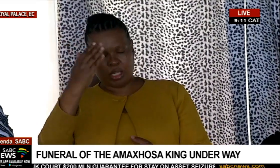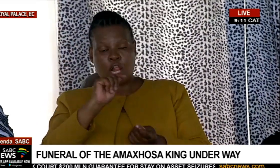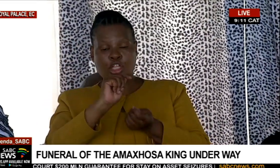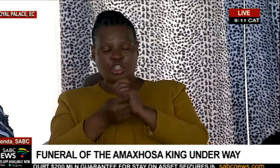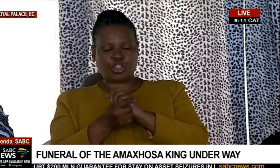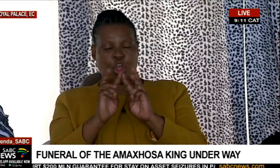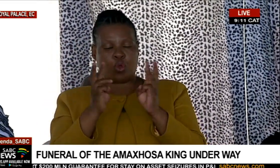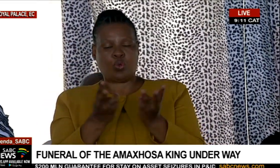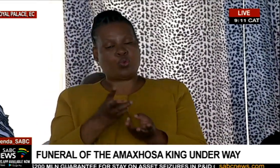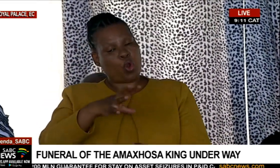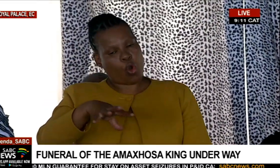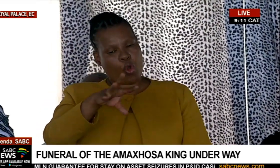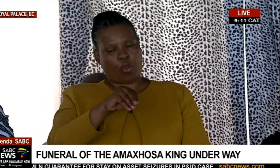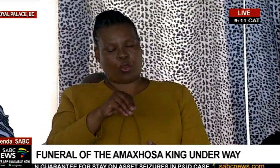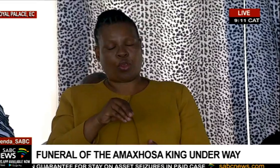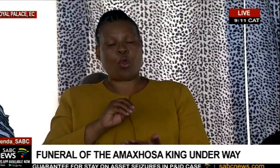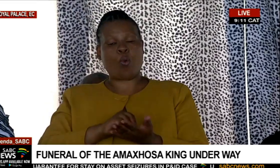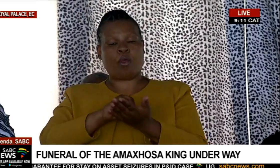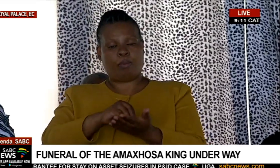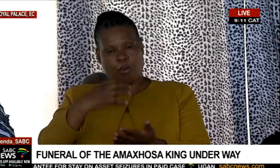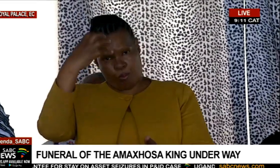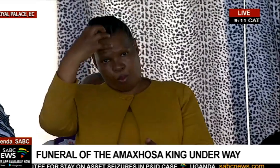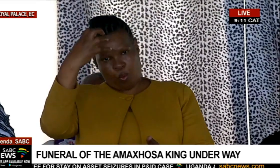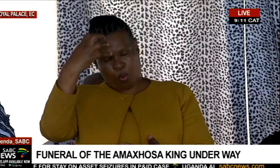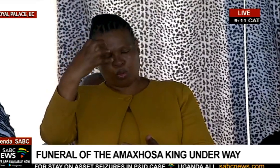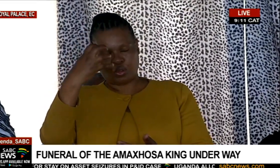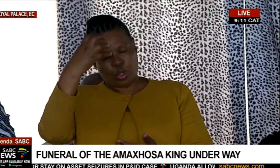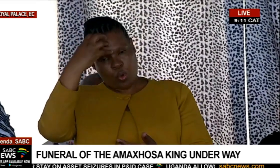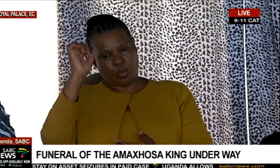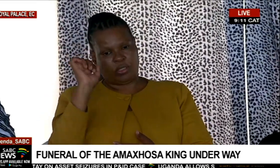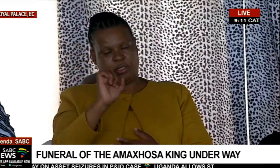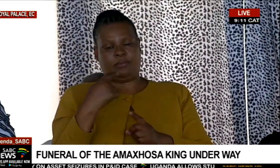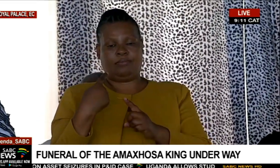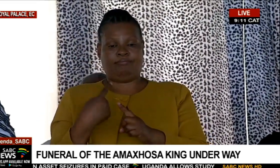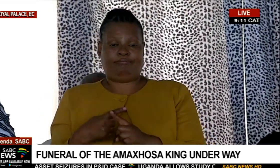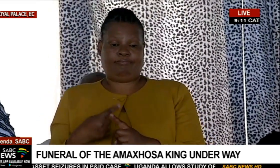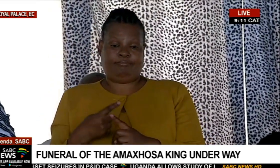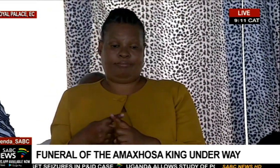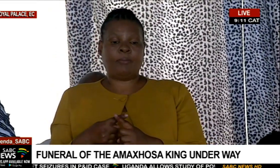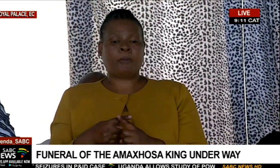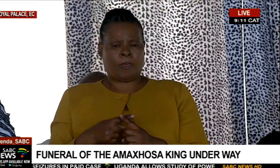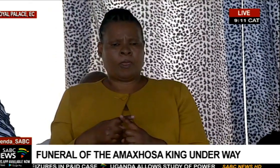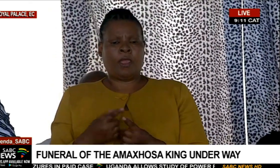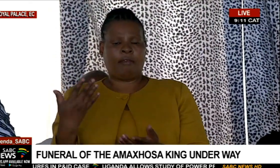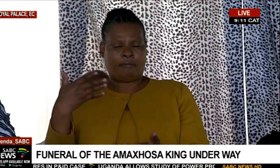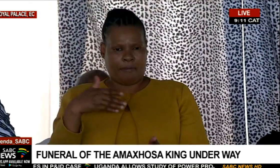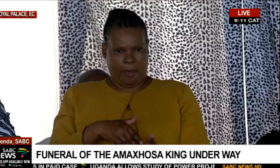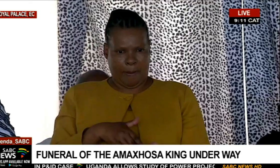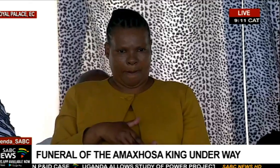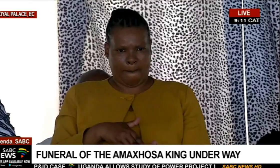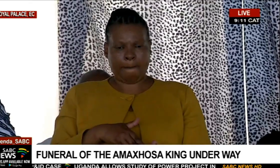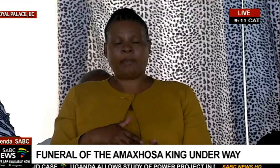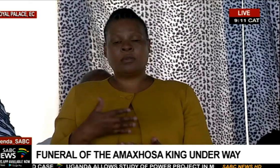kuzwelonke emva kokubekwa kwakhe njengekumkani yesizwe samaXhosa emva kokufinca iminyaka